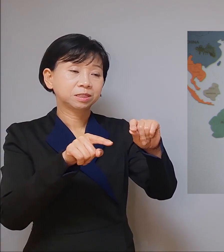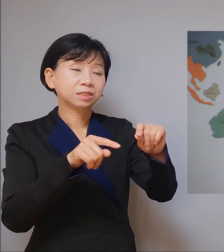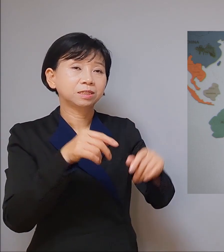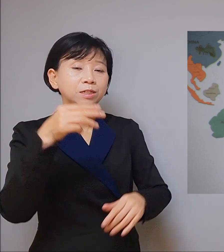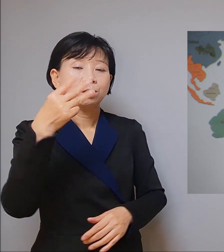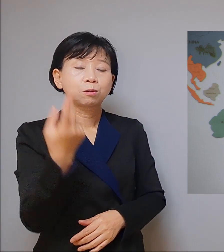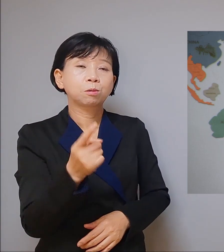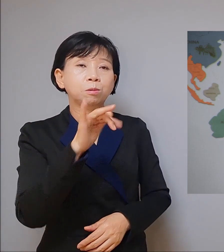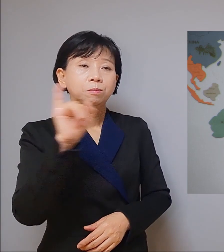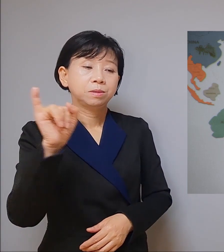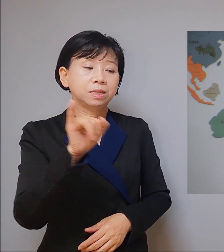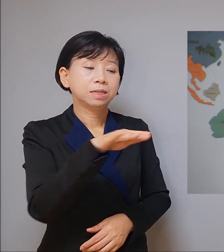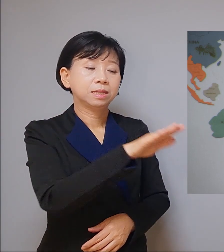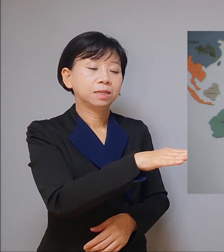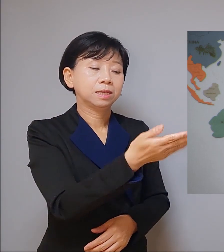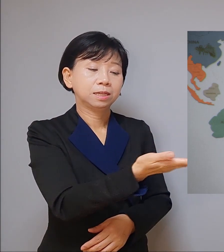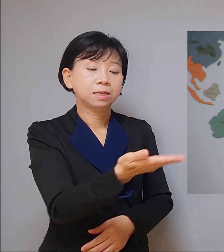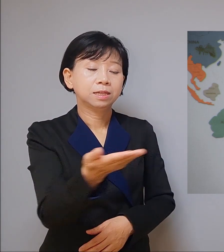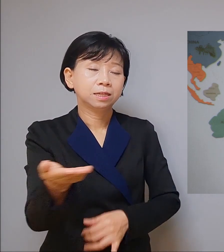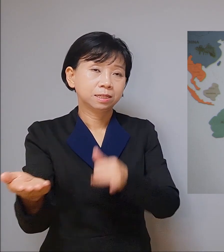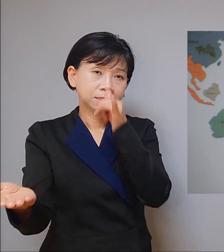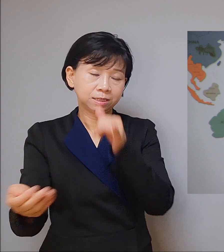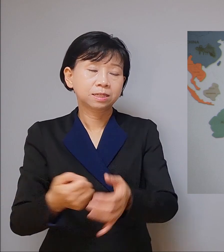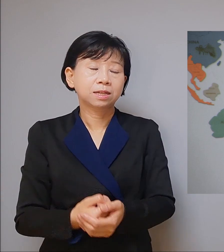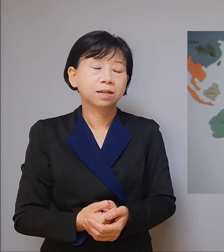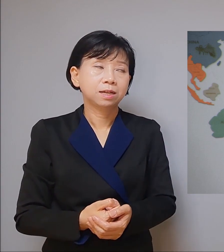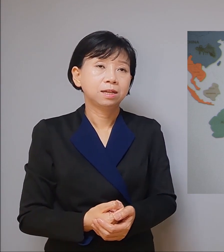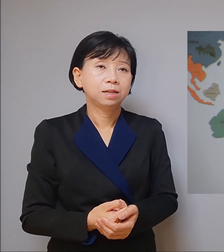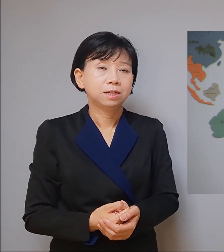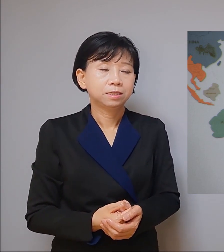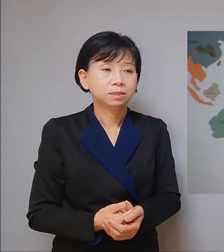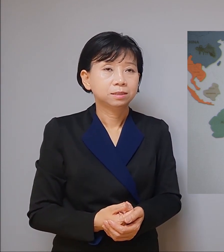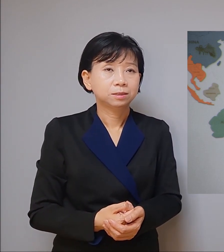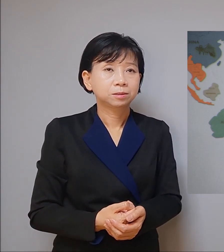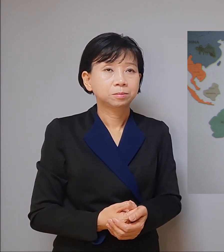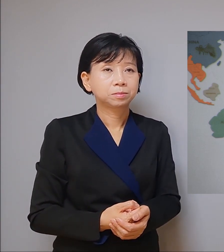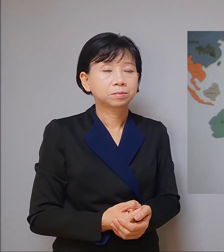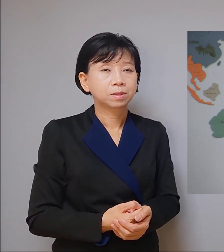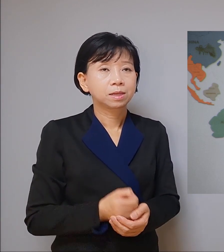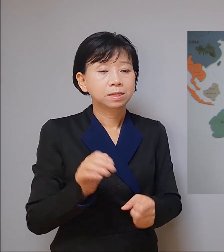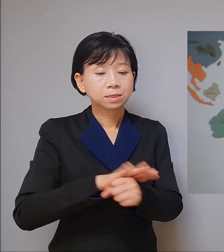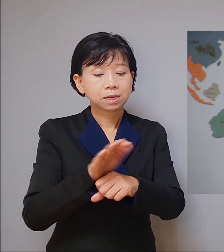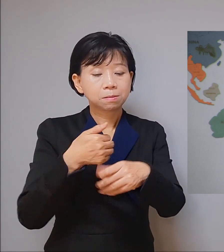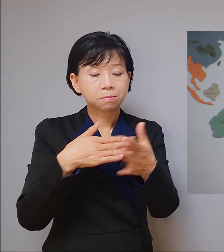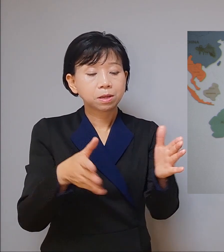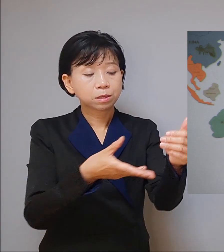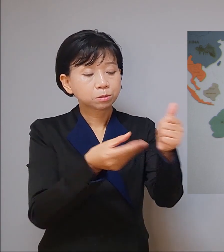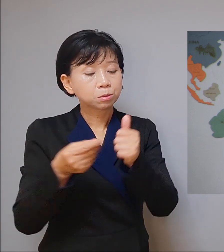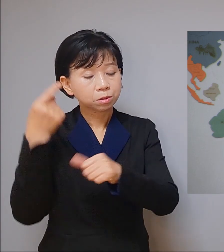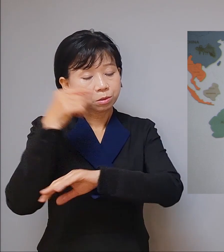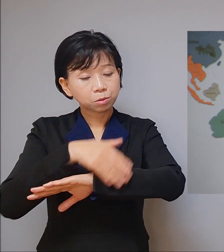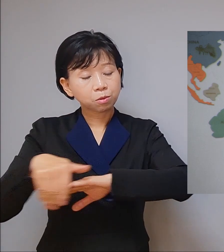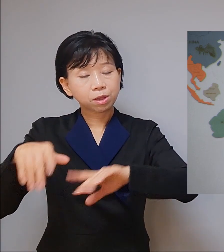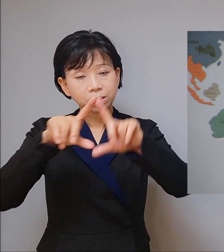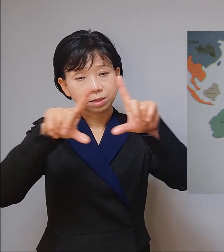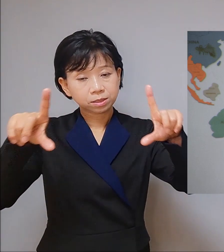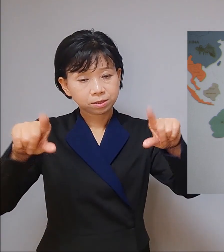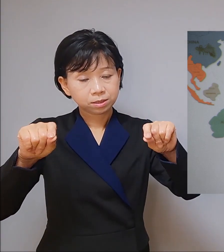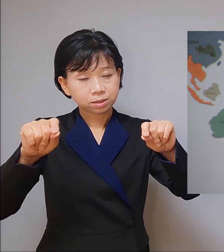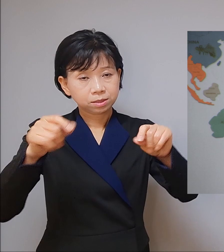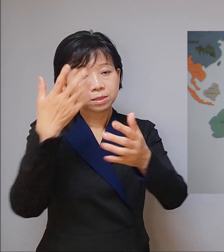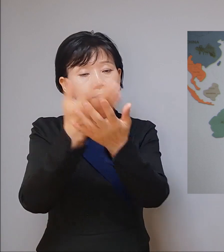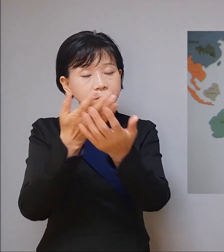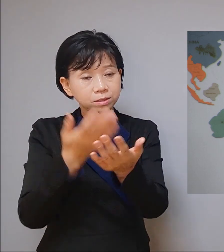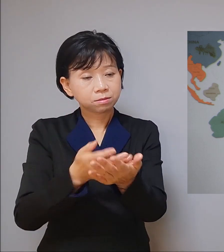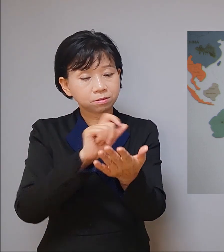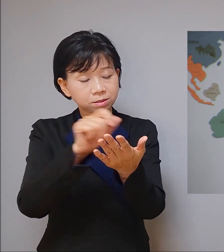있거든요. 섬김표를 작성하셔서 제출해 주시면 좋겠고요. 우리 사랑방에서 초청 계획서를 작성하셔서